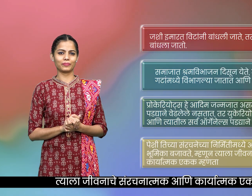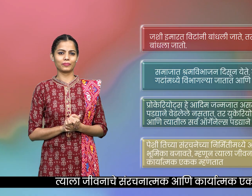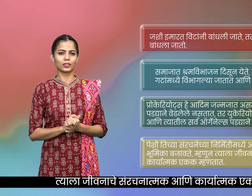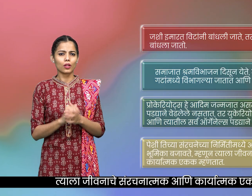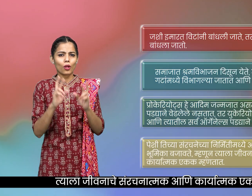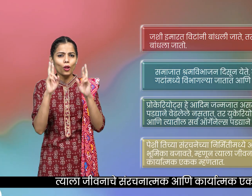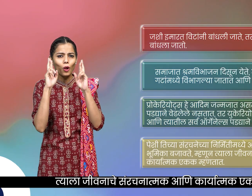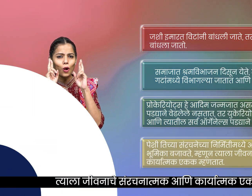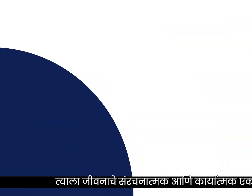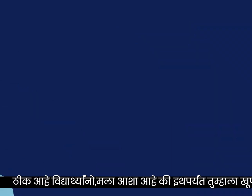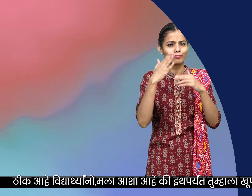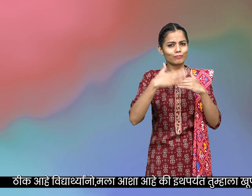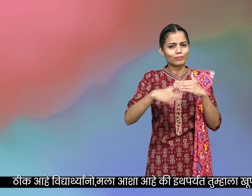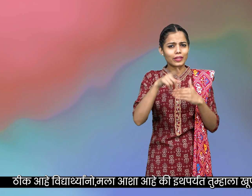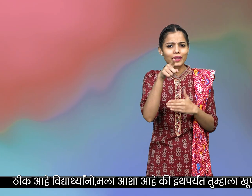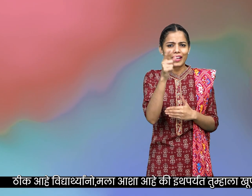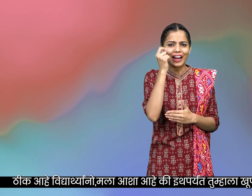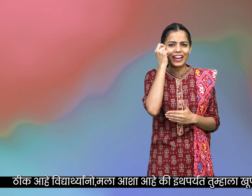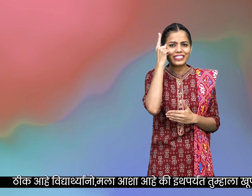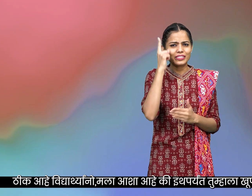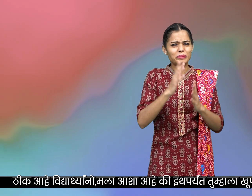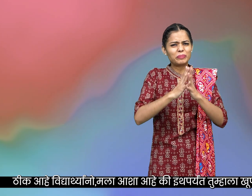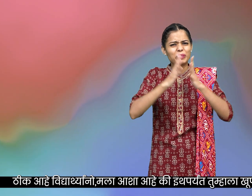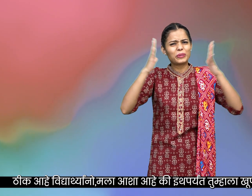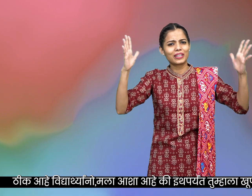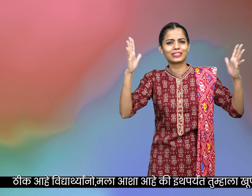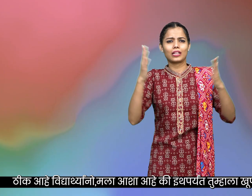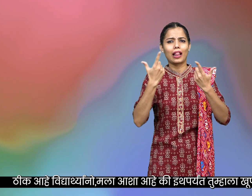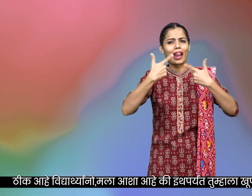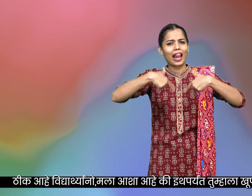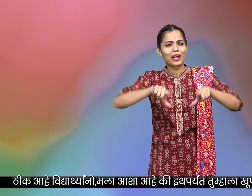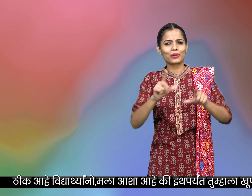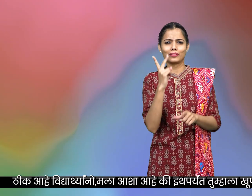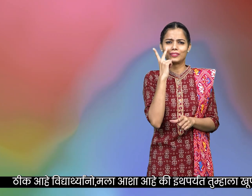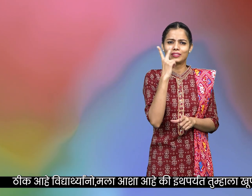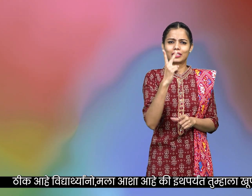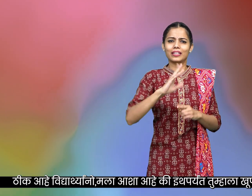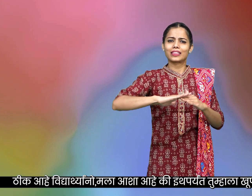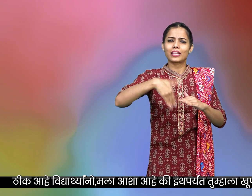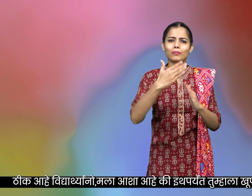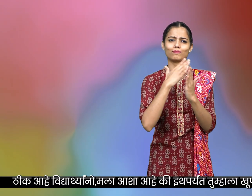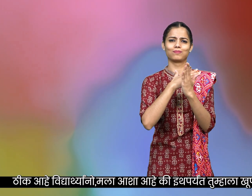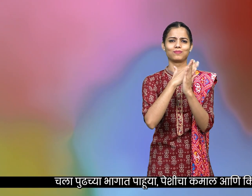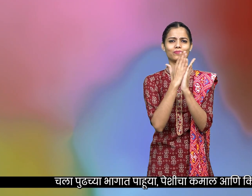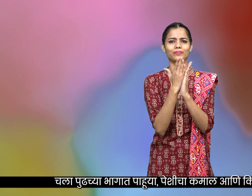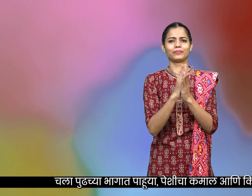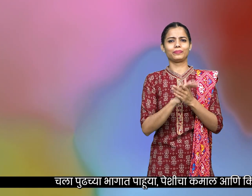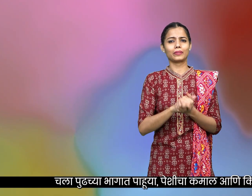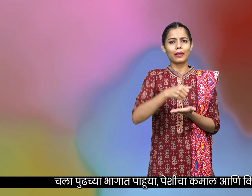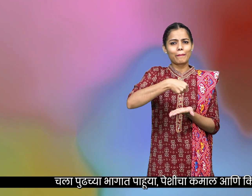म्हणतात. ठीक आहे विद्यार्थ्यांनो, मला आशा आहे की इथपर्यंत तुम्हाला खूप चांगले समजले असेल. चला पुढच्या भागात